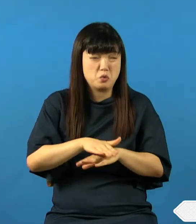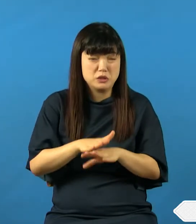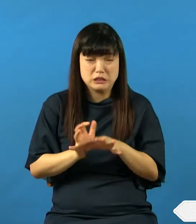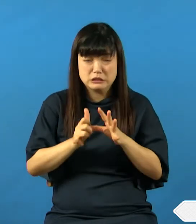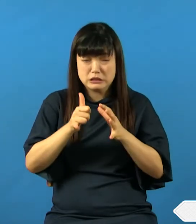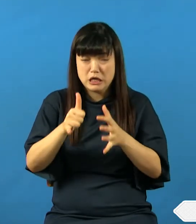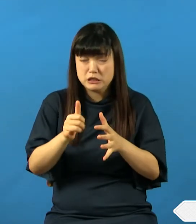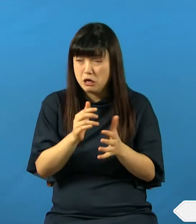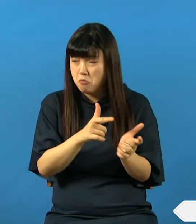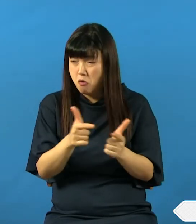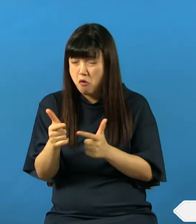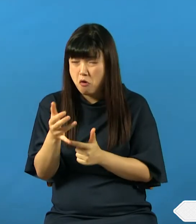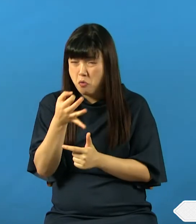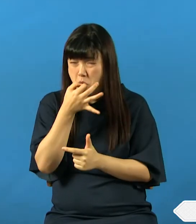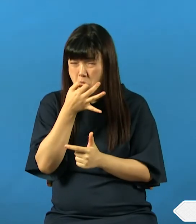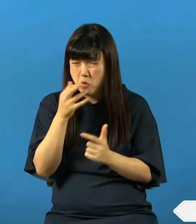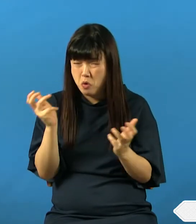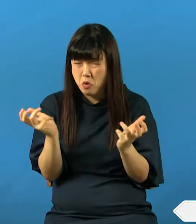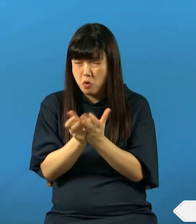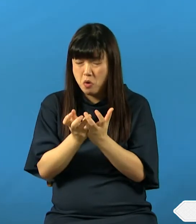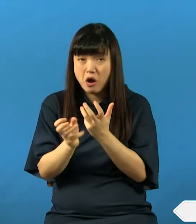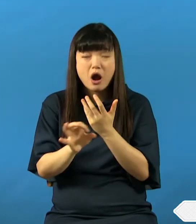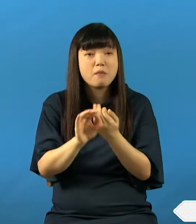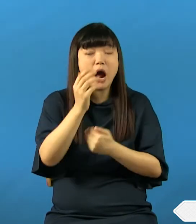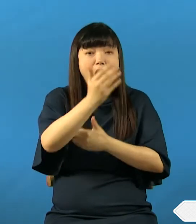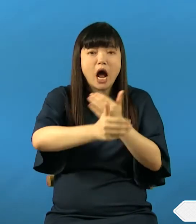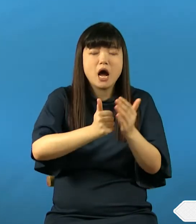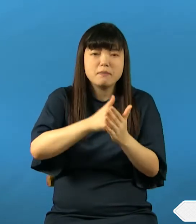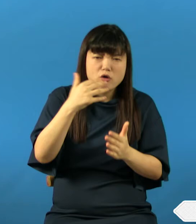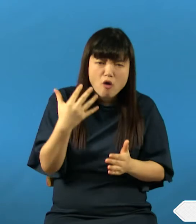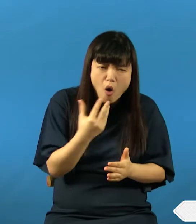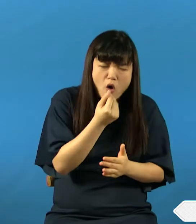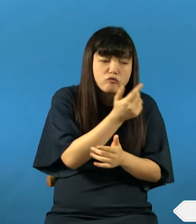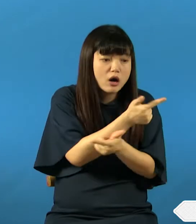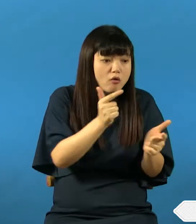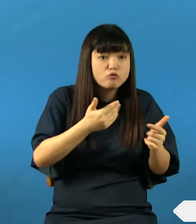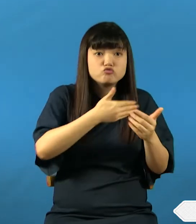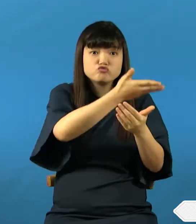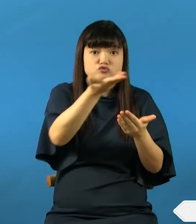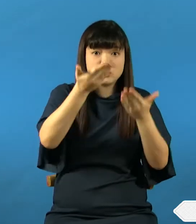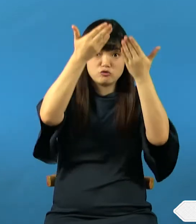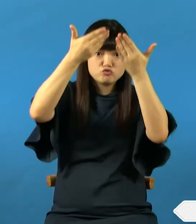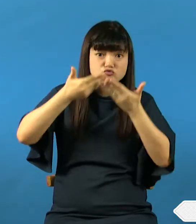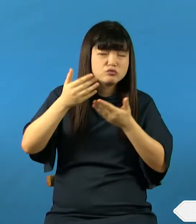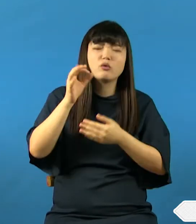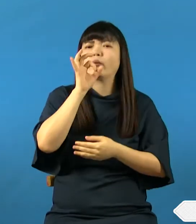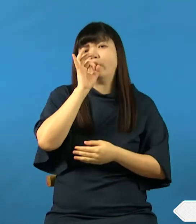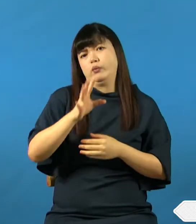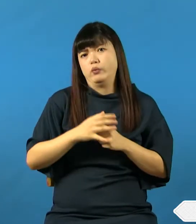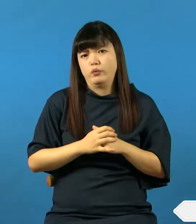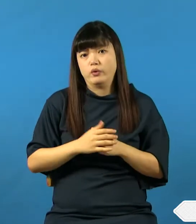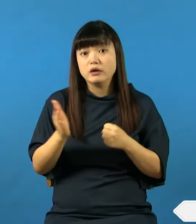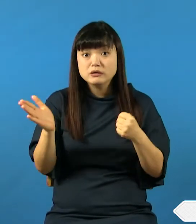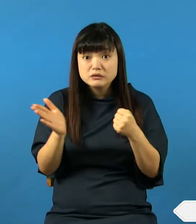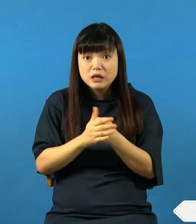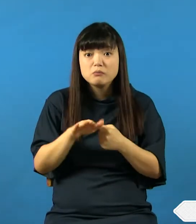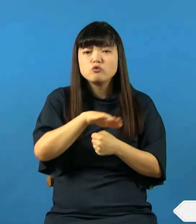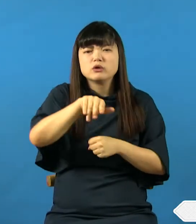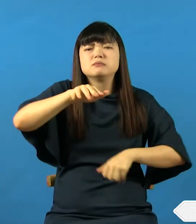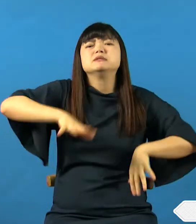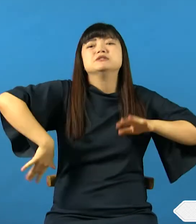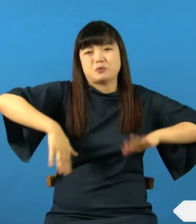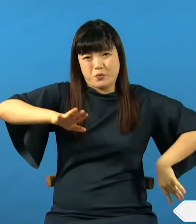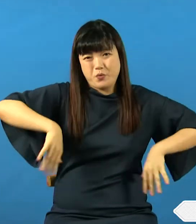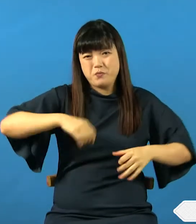우리 손이 세상 것으로 가득 차 있으면 하나님이 하늘에 신령한 것으로 채울 수가 없기 때문입니다.